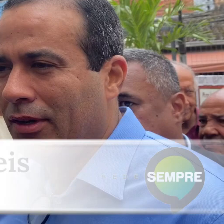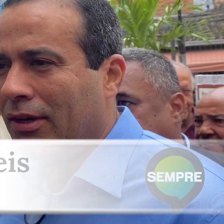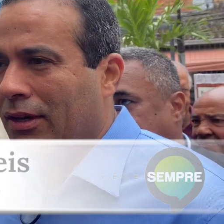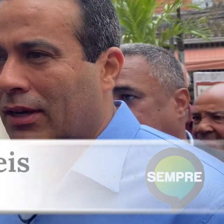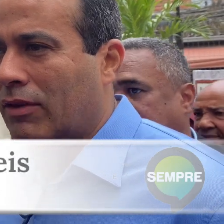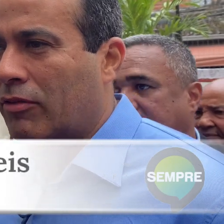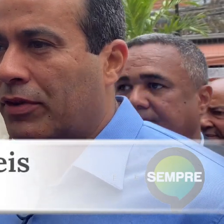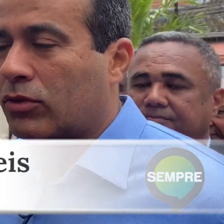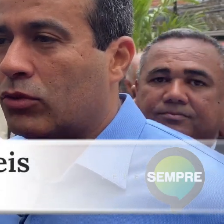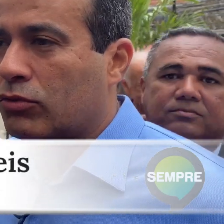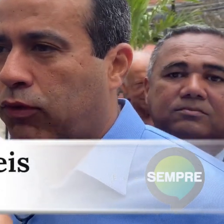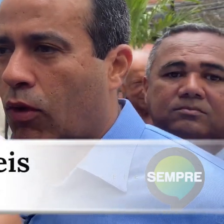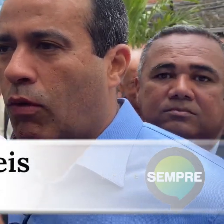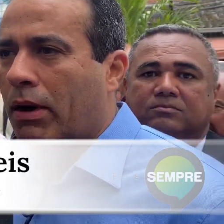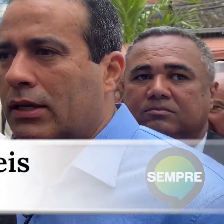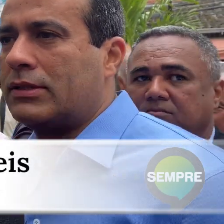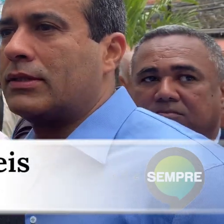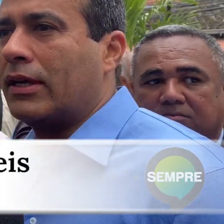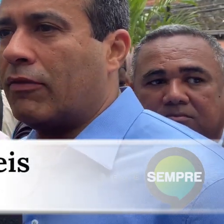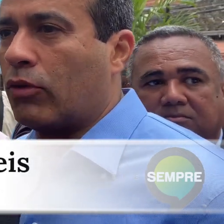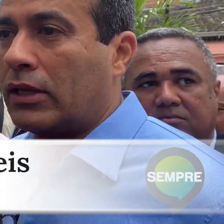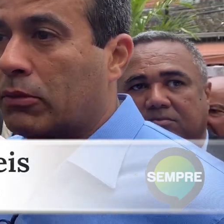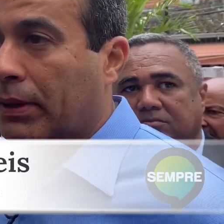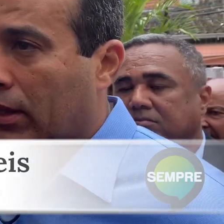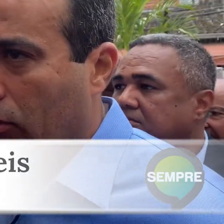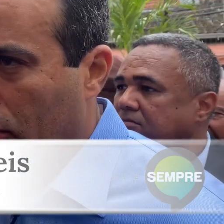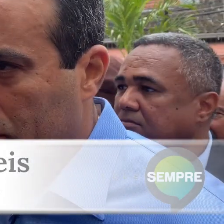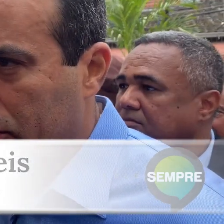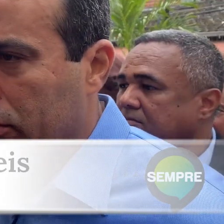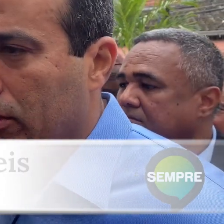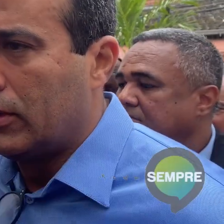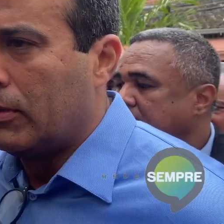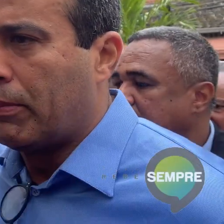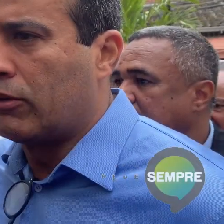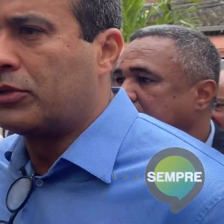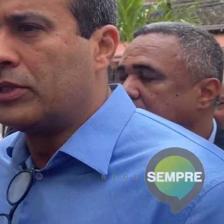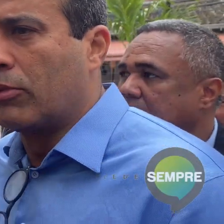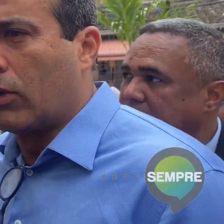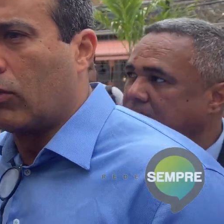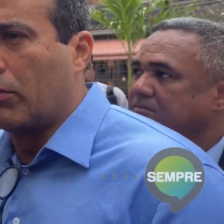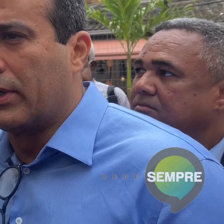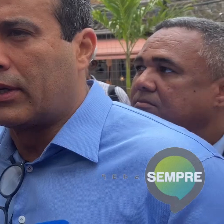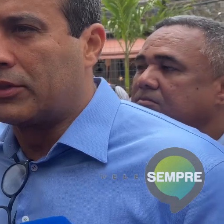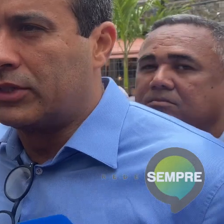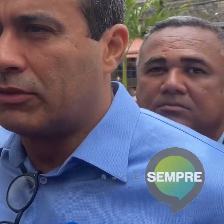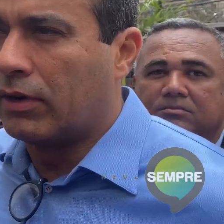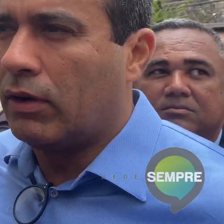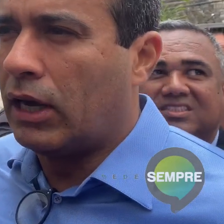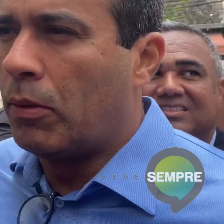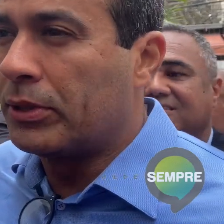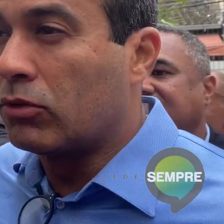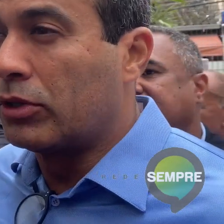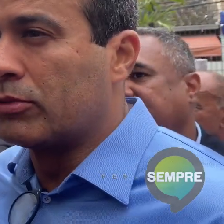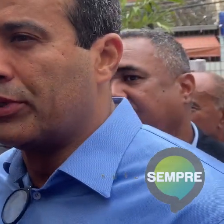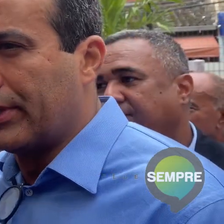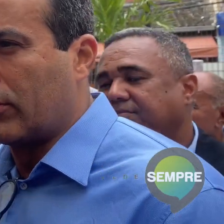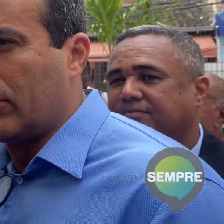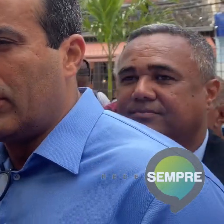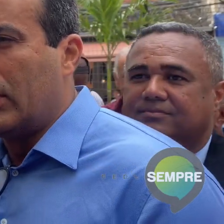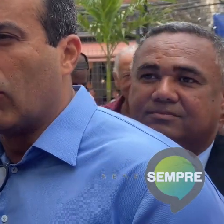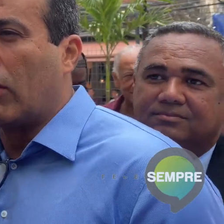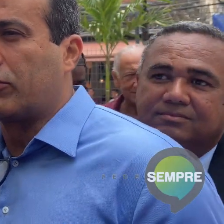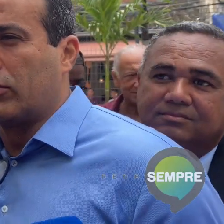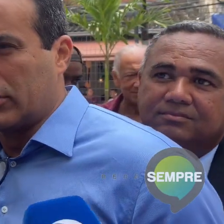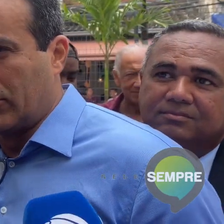edição, é um evento onde o foco mais é voltado para negócios, para o estímulo à economia criativa, ao empreendedorismo